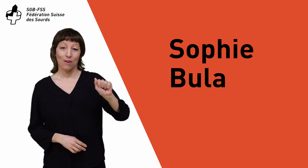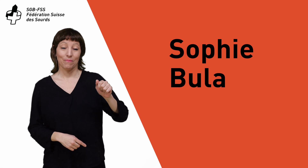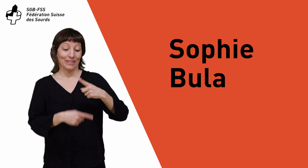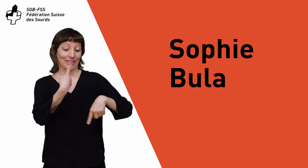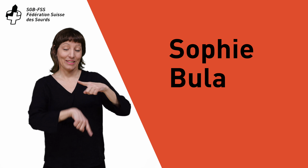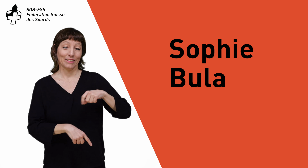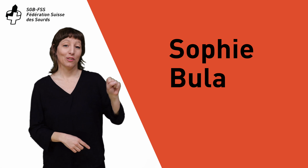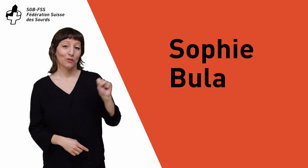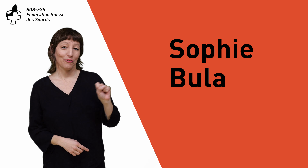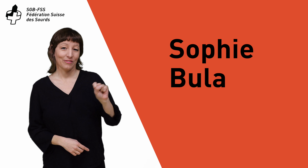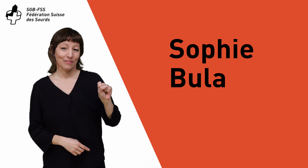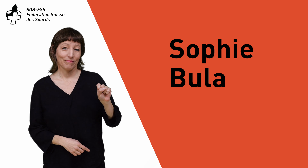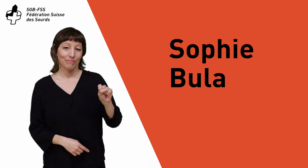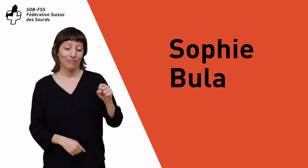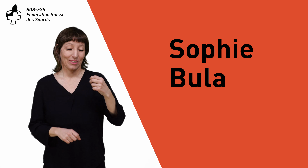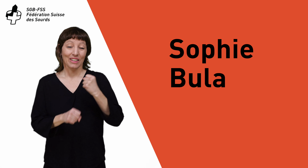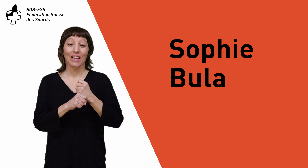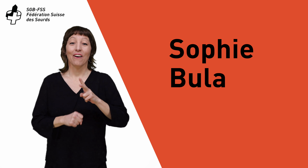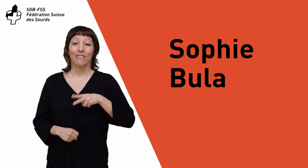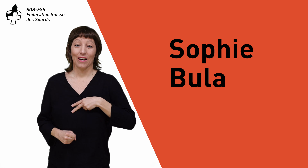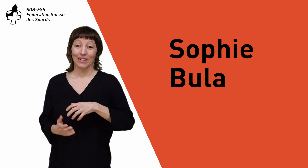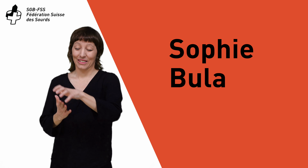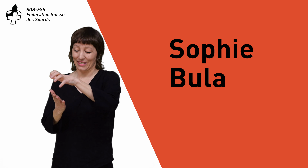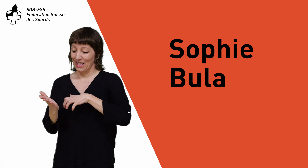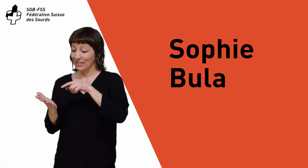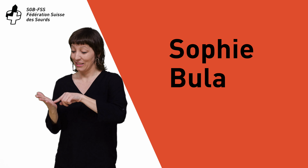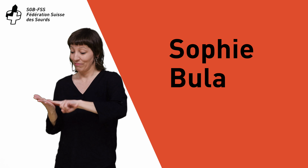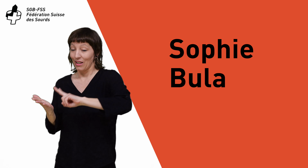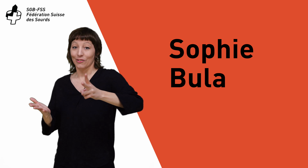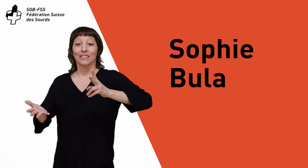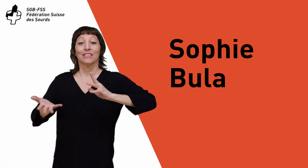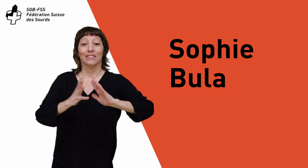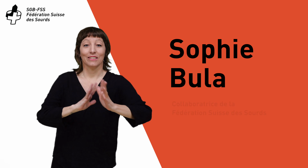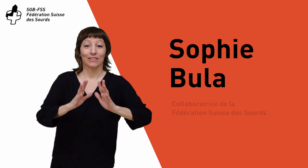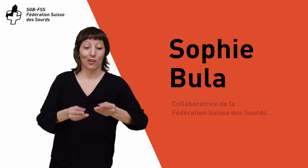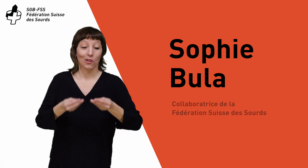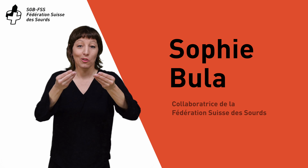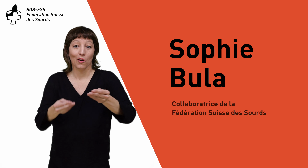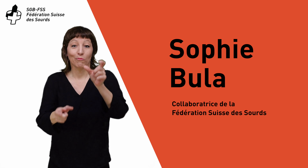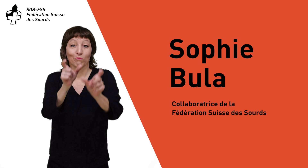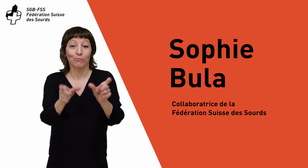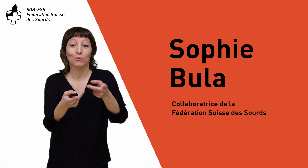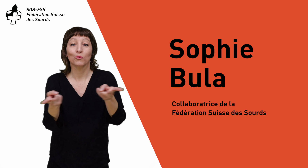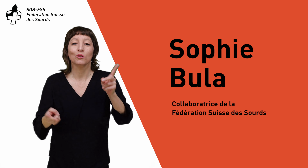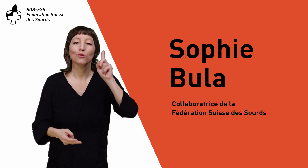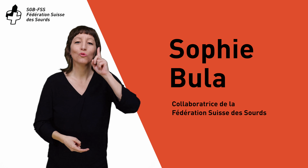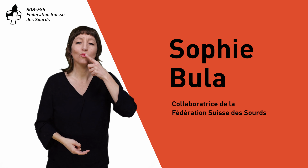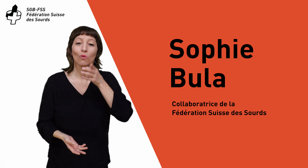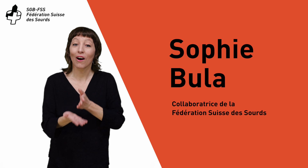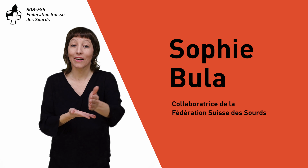C'est mon nom gestuel. J'adore enseigner la langue des signes. Je suis moi aussi très heureuse